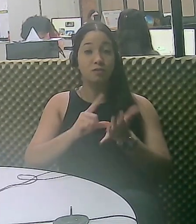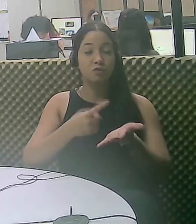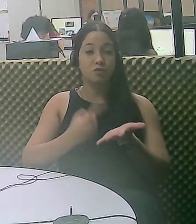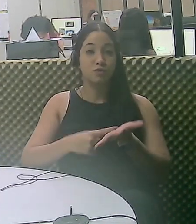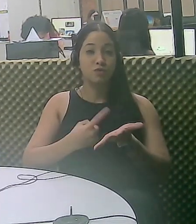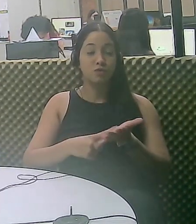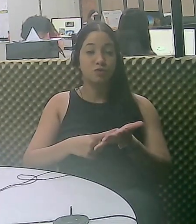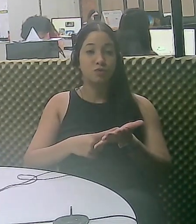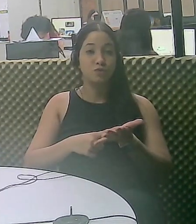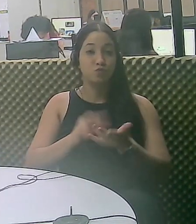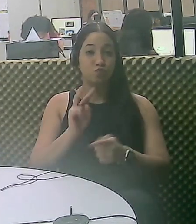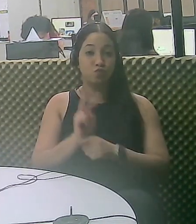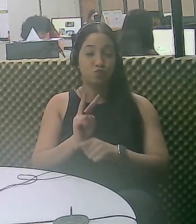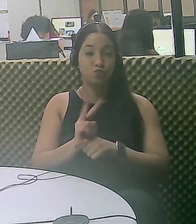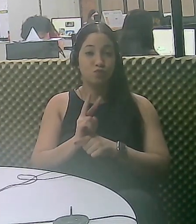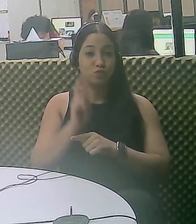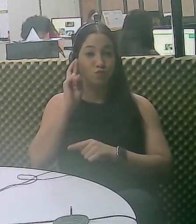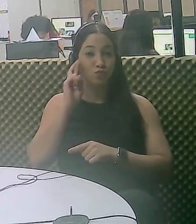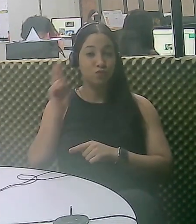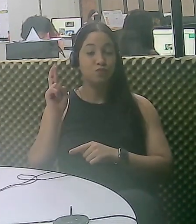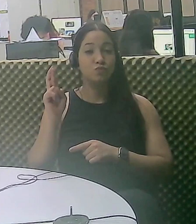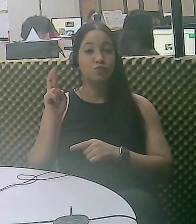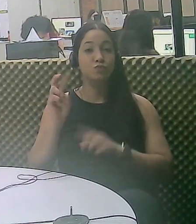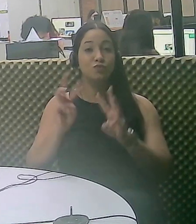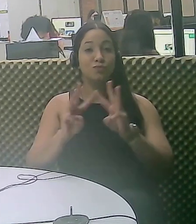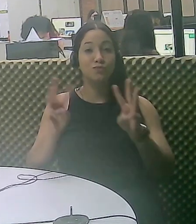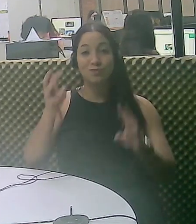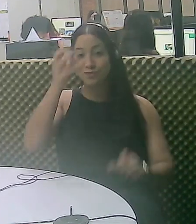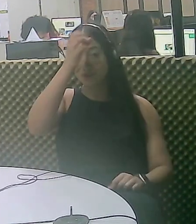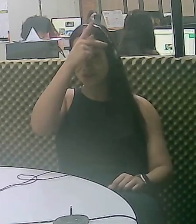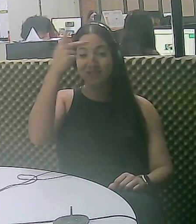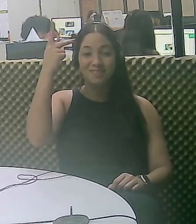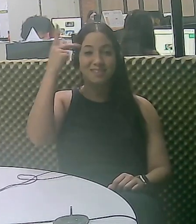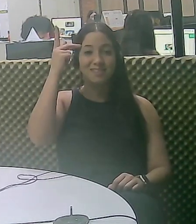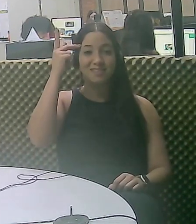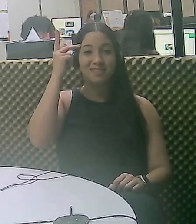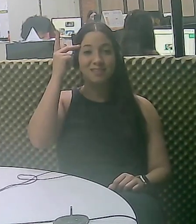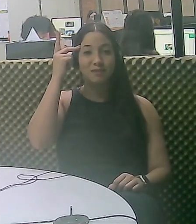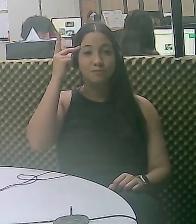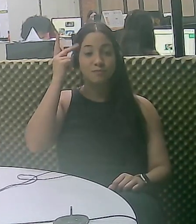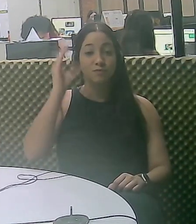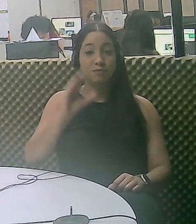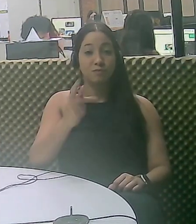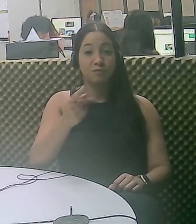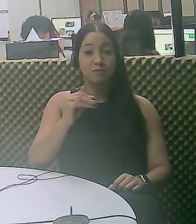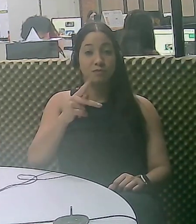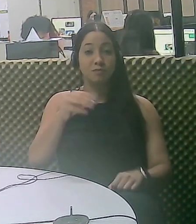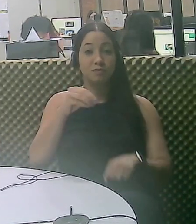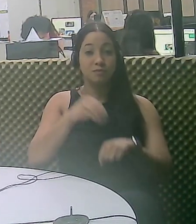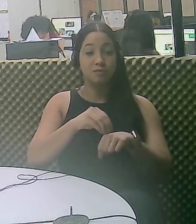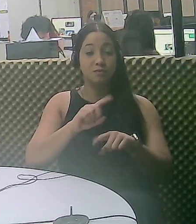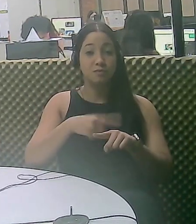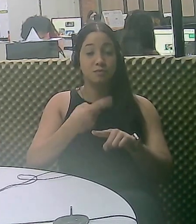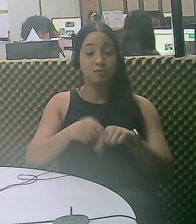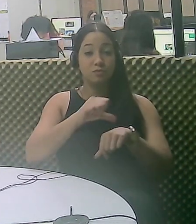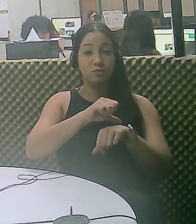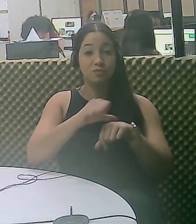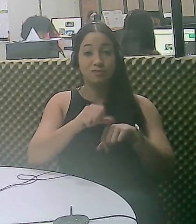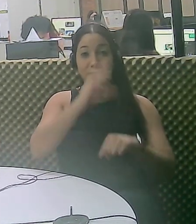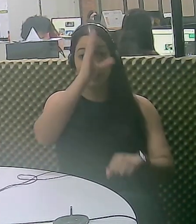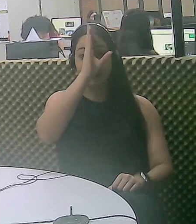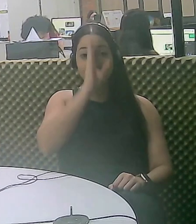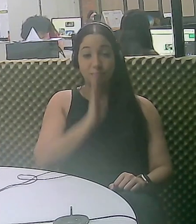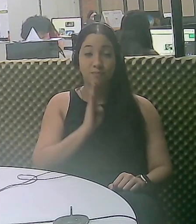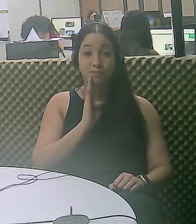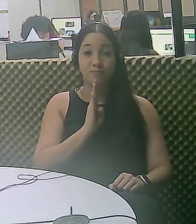cadastro realizado pelos tutores por meio do portal da Prefeitura. Tanto a microchipagem quanto as castrações são